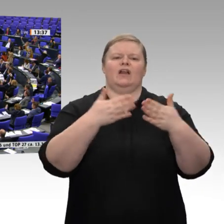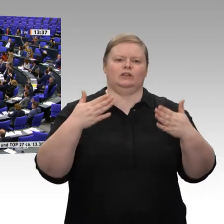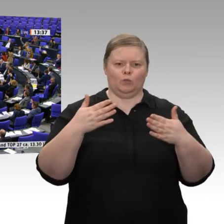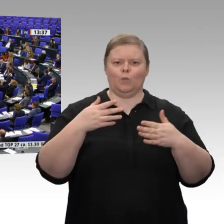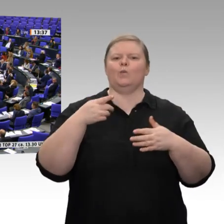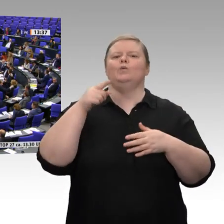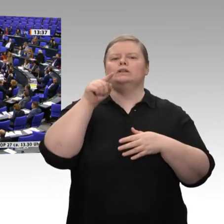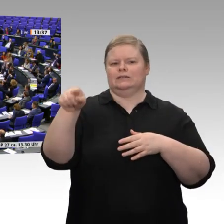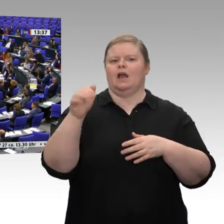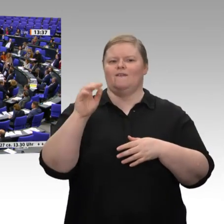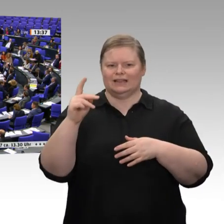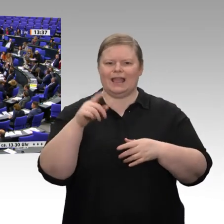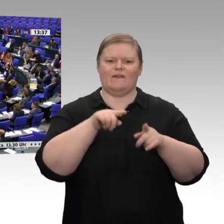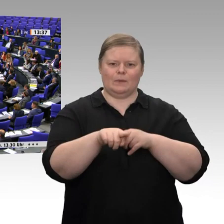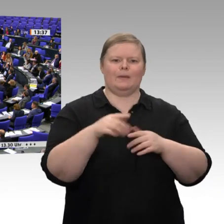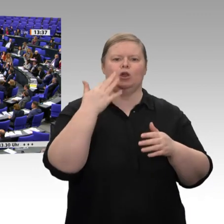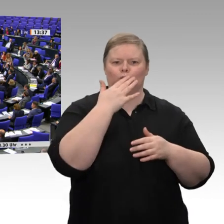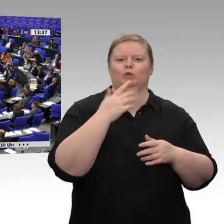Wer stimmt dagegen?